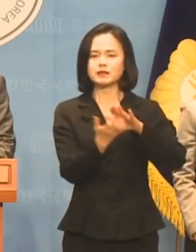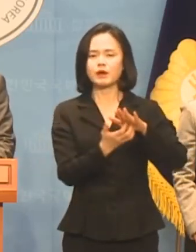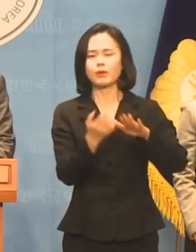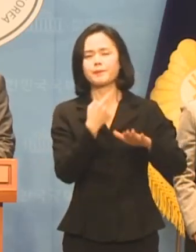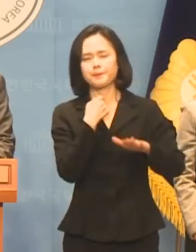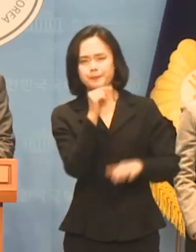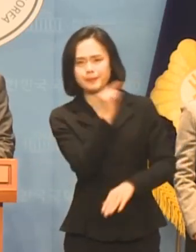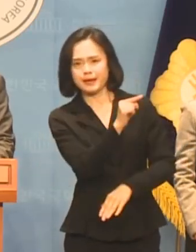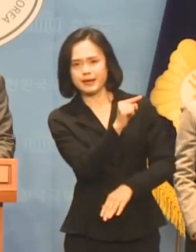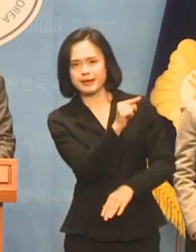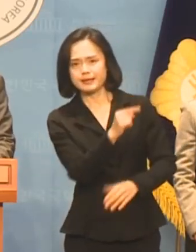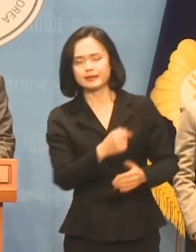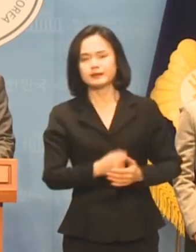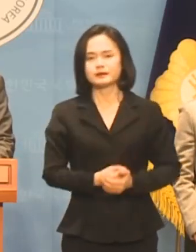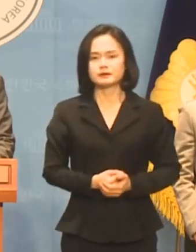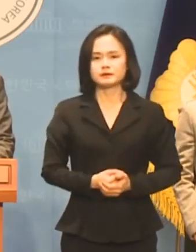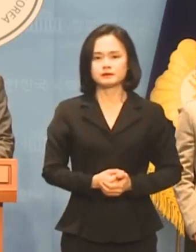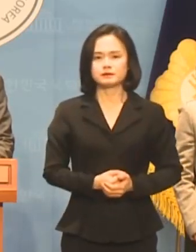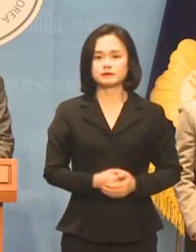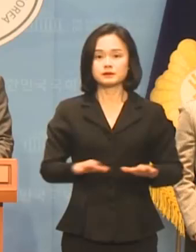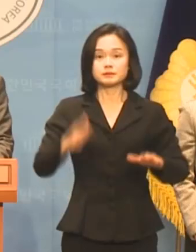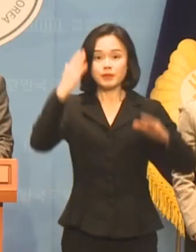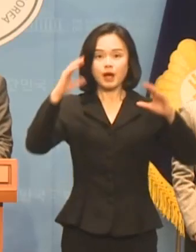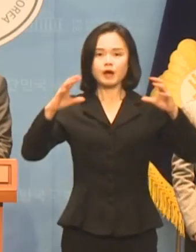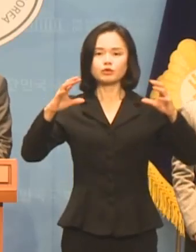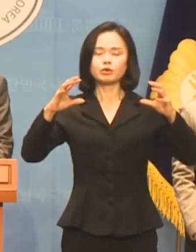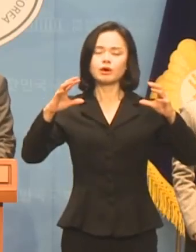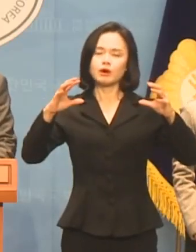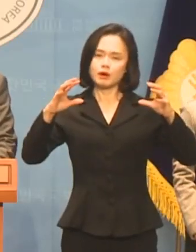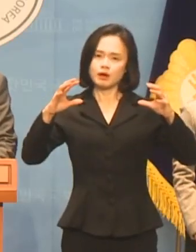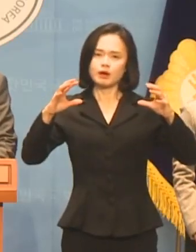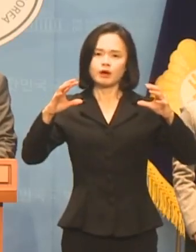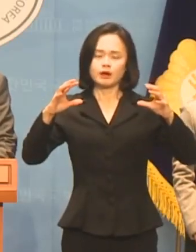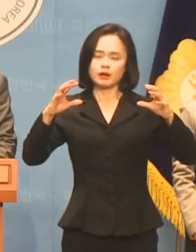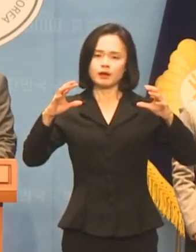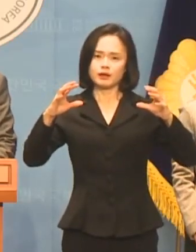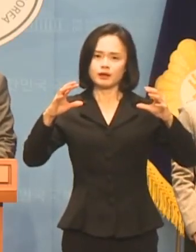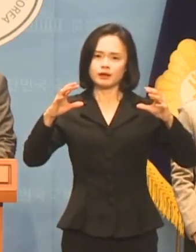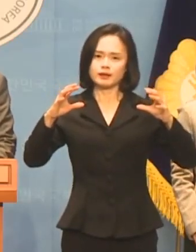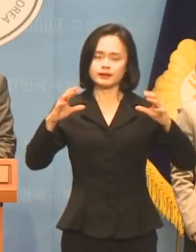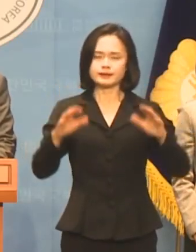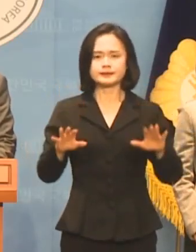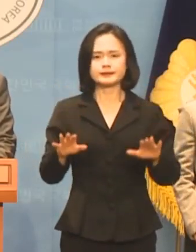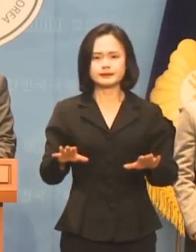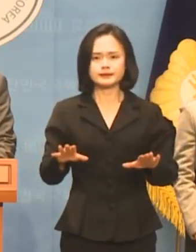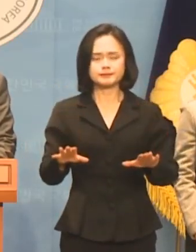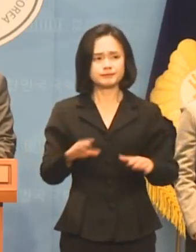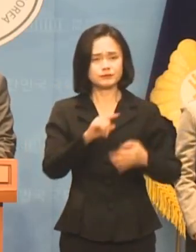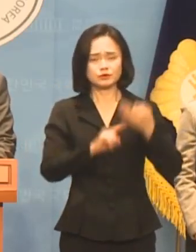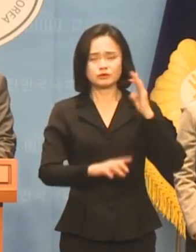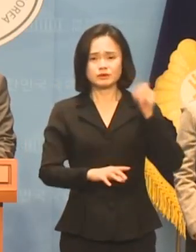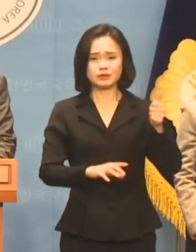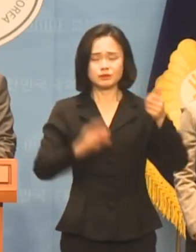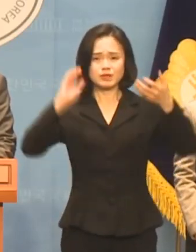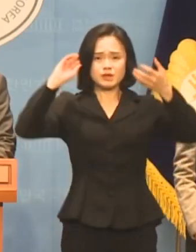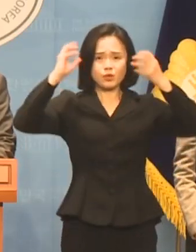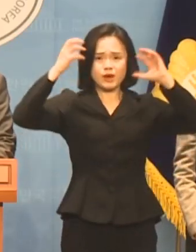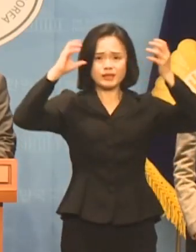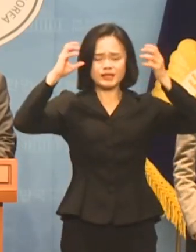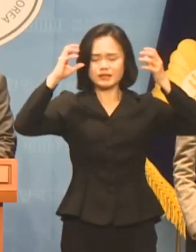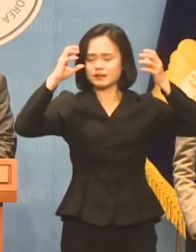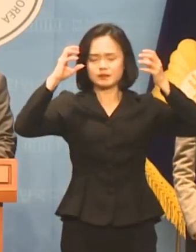된 것인데, 지금 이렇게 대한민국이 그나마 안전하게 된 것인데요. 이 윤석열에 미친 광기를 하루빨리 끝내야